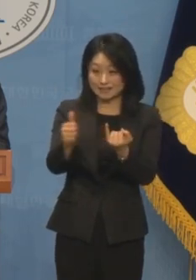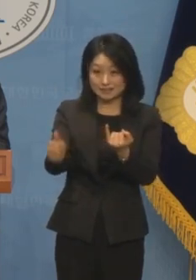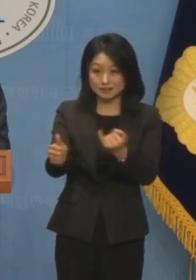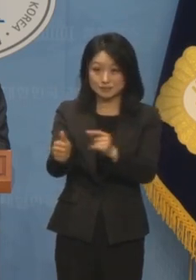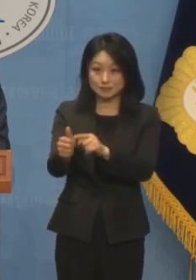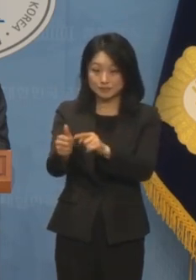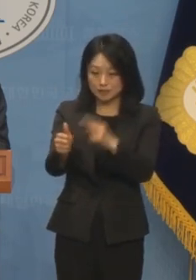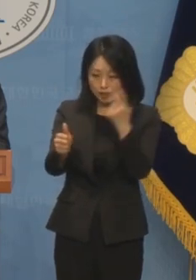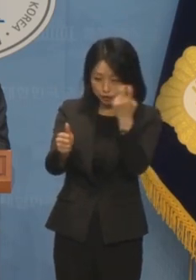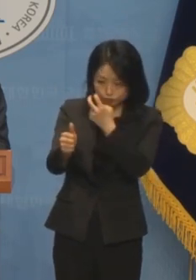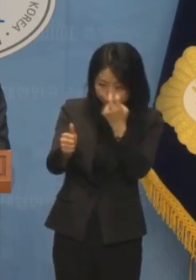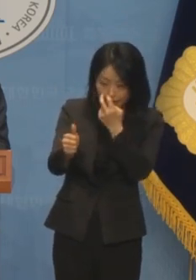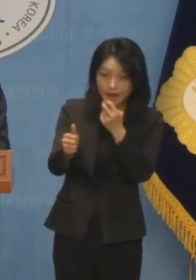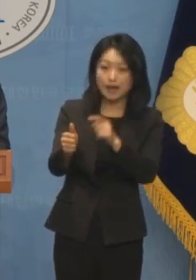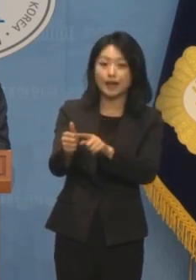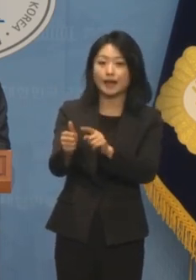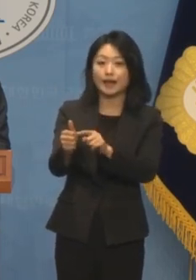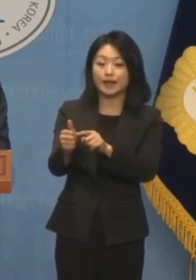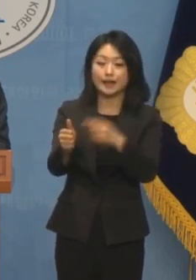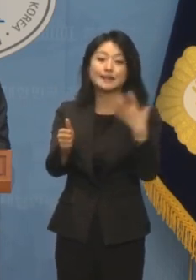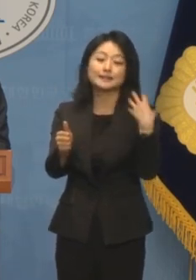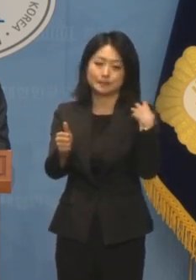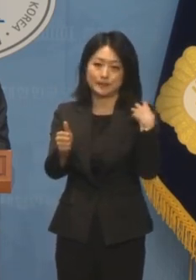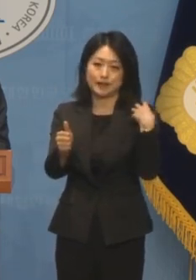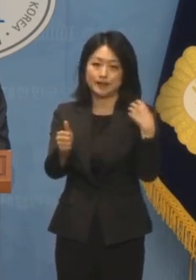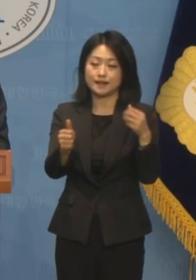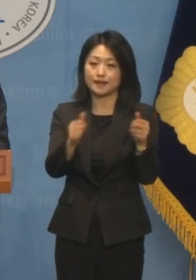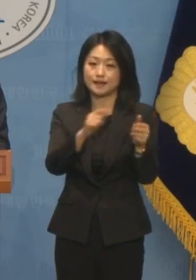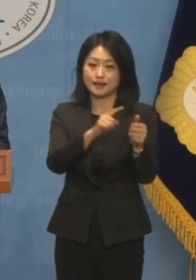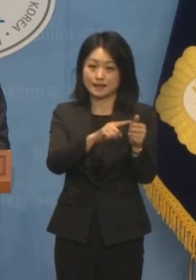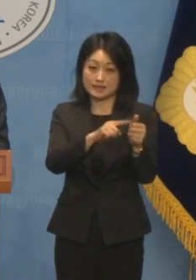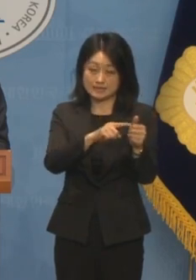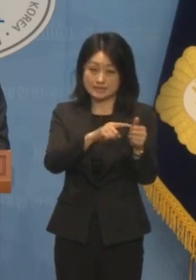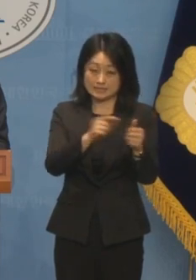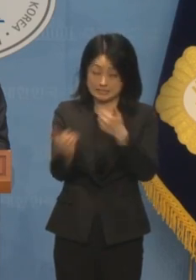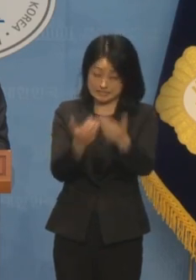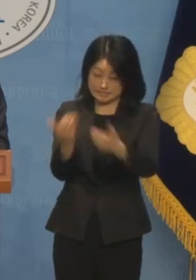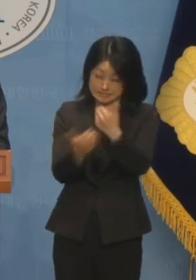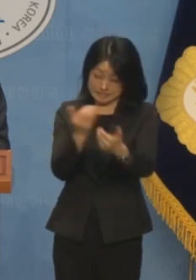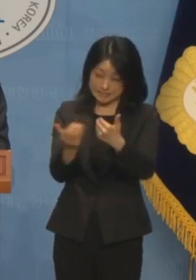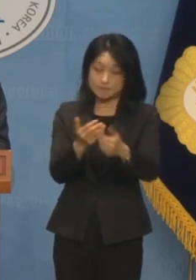불법 수사에 대한 책임을 져야 할 대표적인 정치검사입니다.